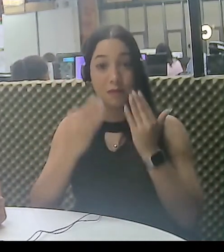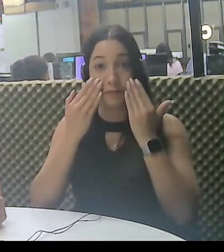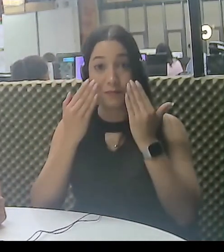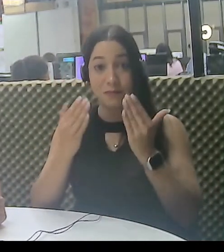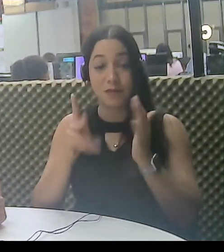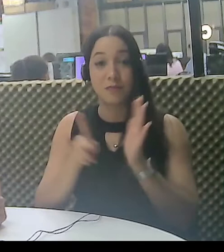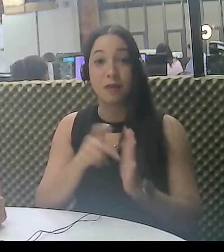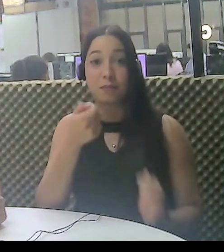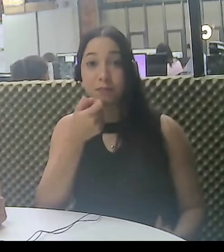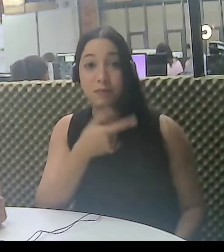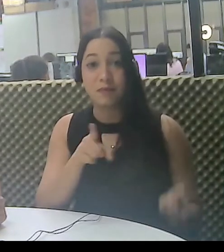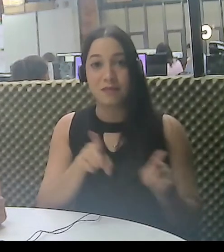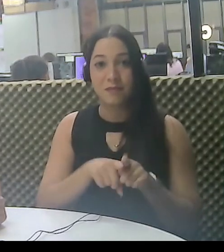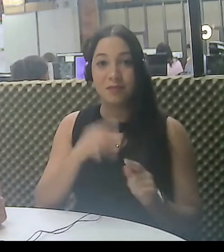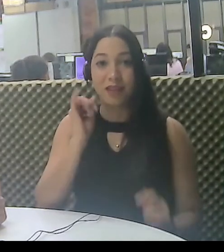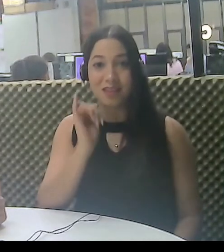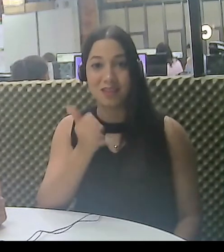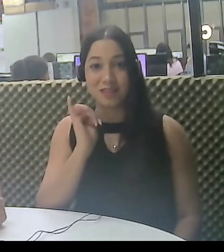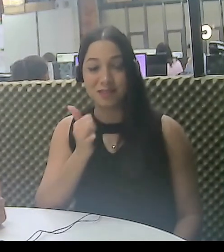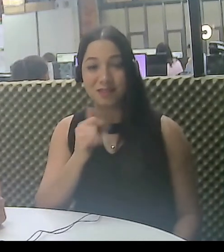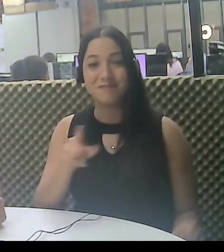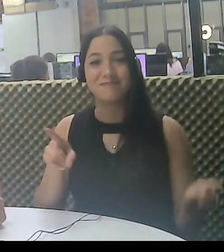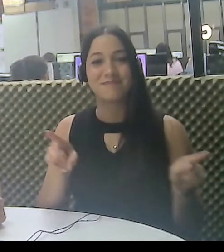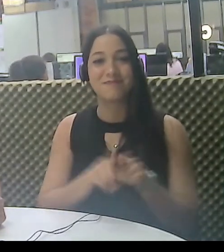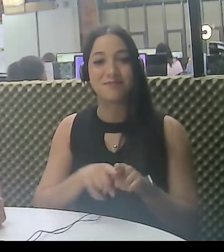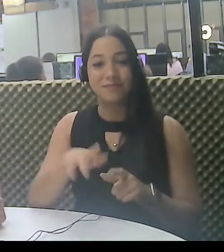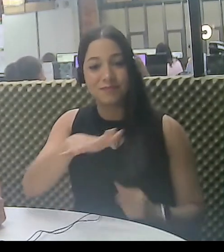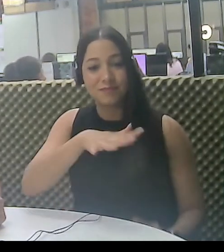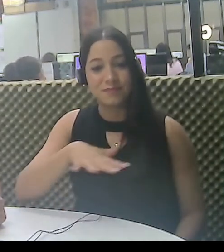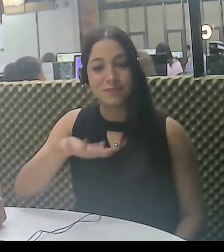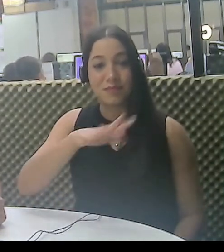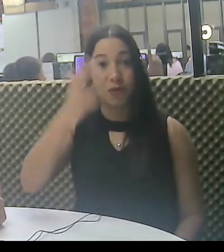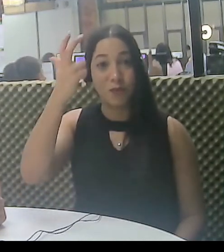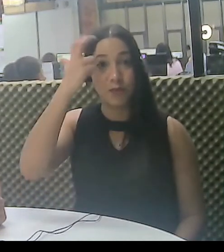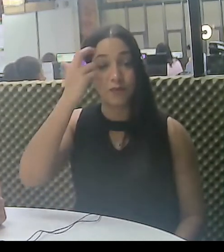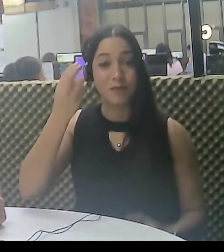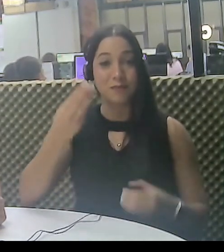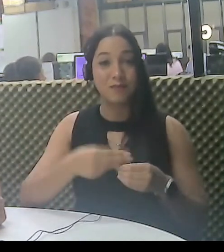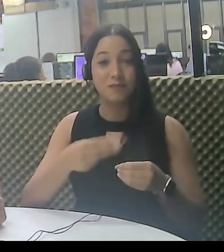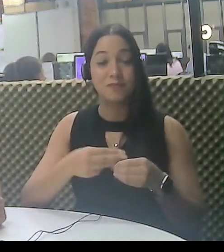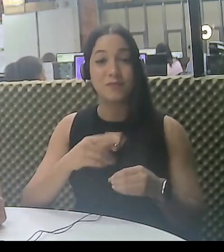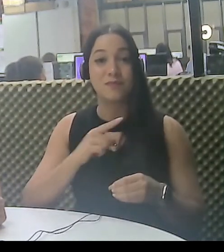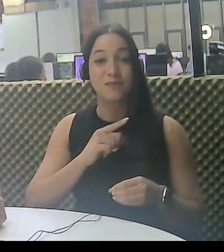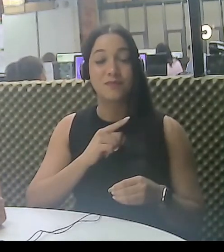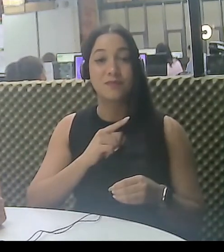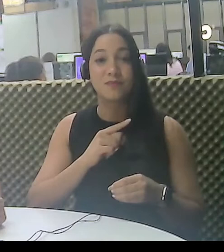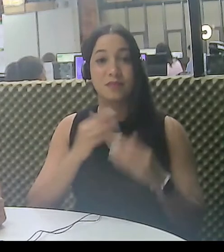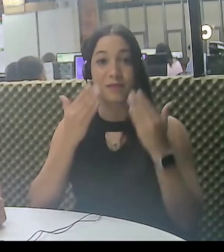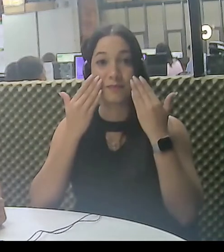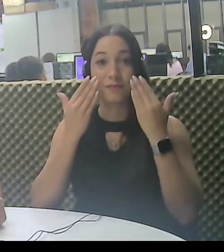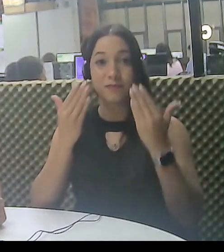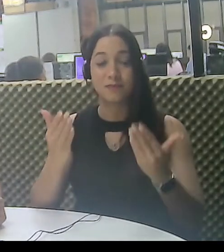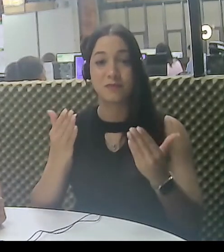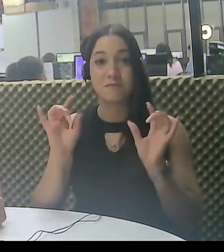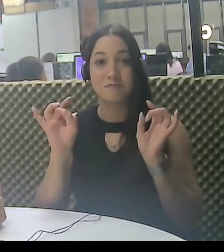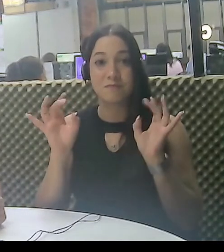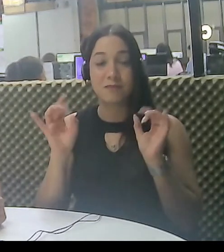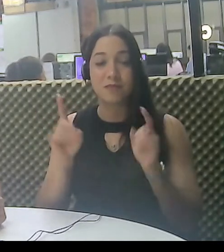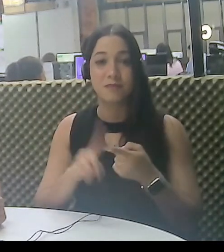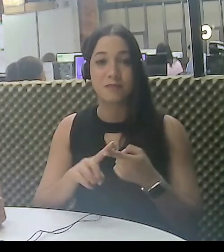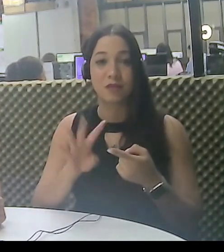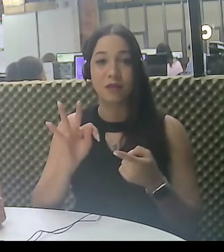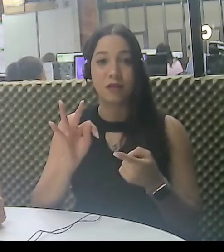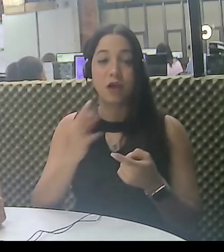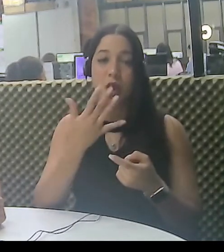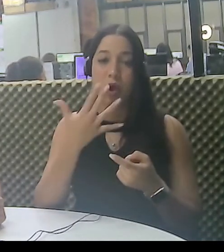comedy e contação de histórias. Além disso, os espaços culturais do município também reservam exposições icônicas, como Tons